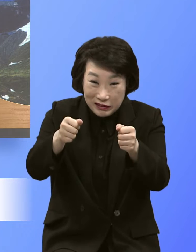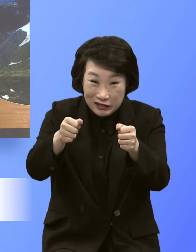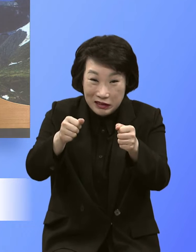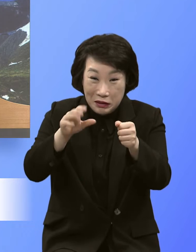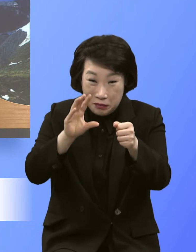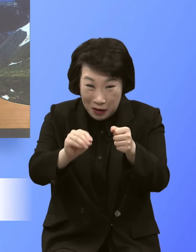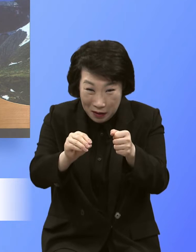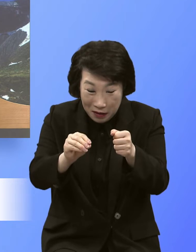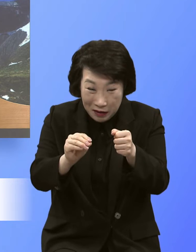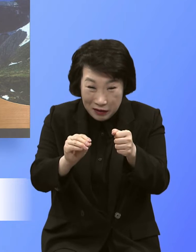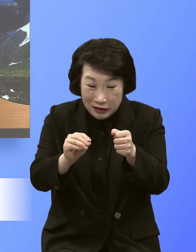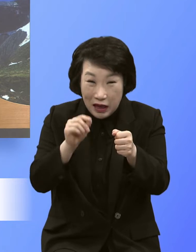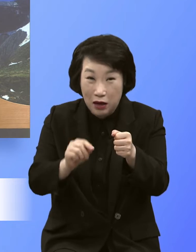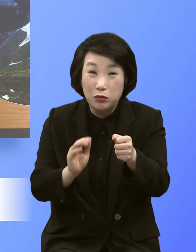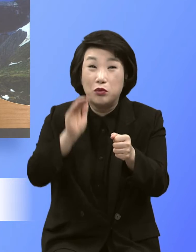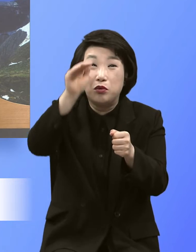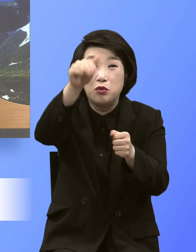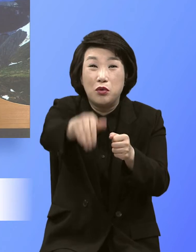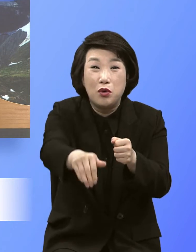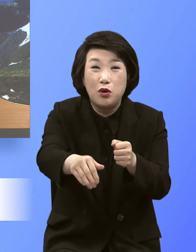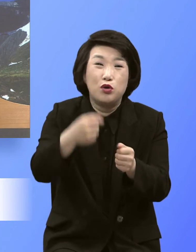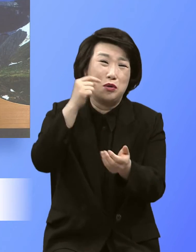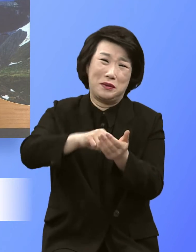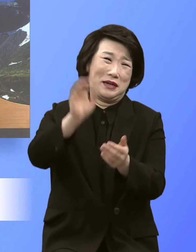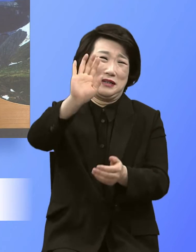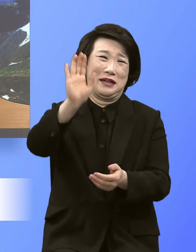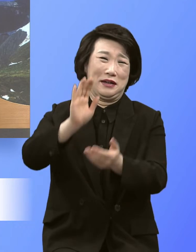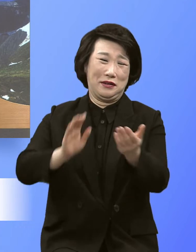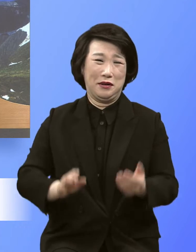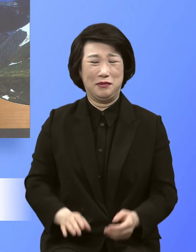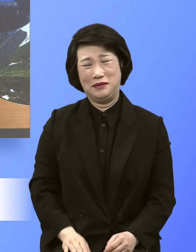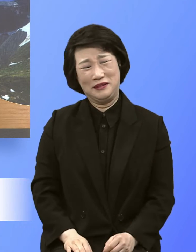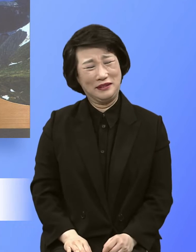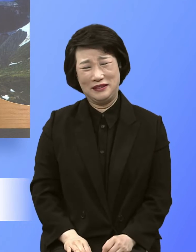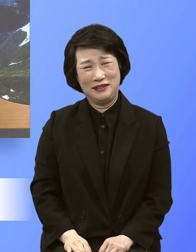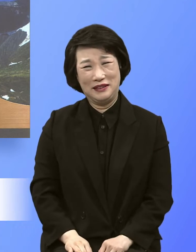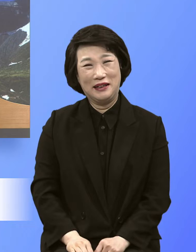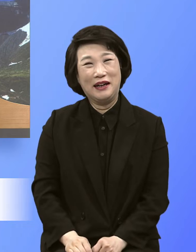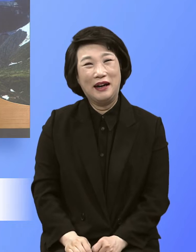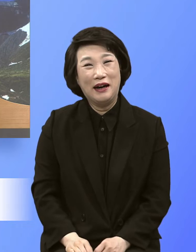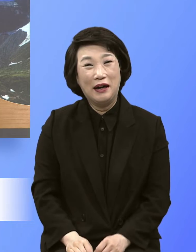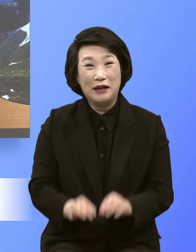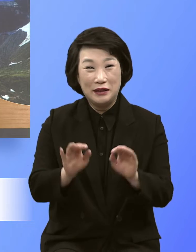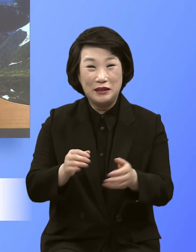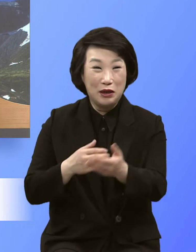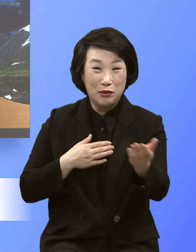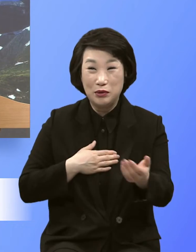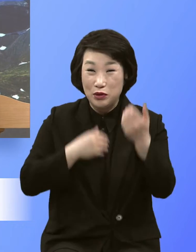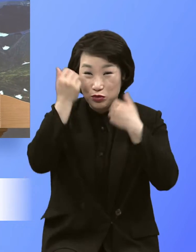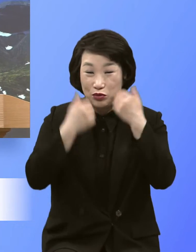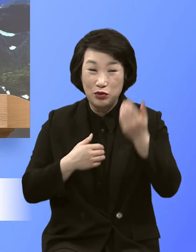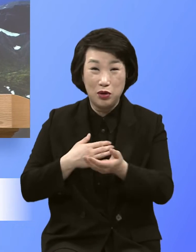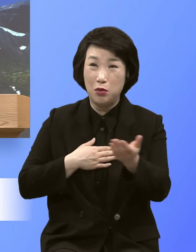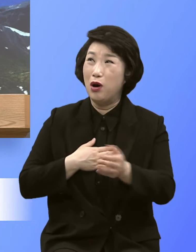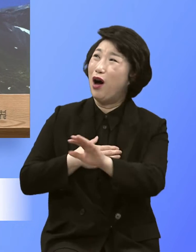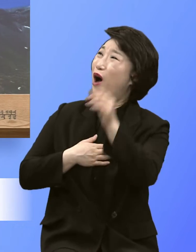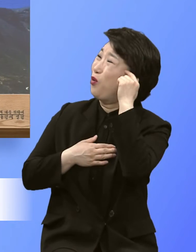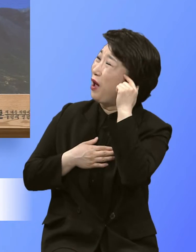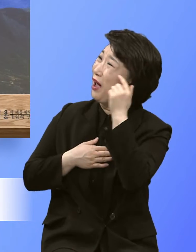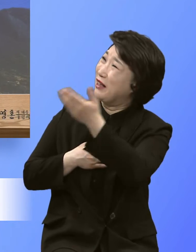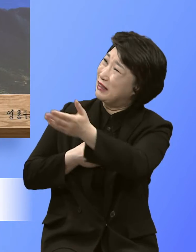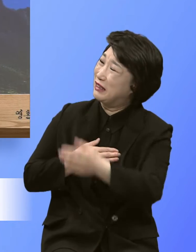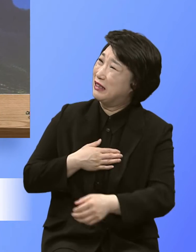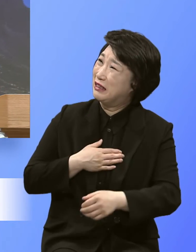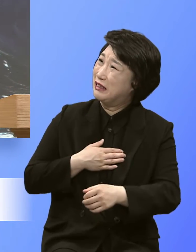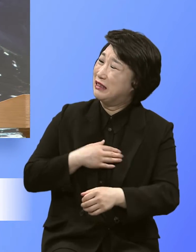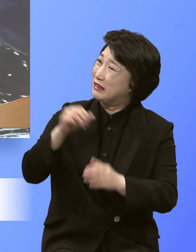없다고 생각할 텐데, 그래도 그렇게 되면 안 된다. 근데 누구 하나 아니 그랬다고 면허